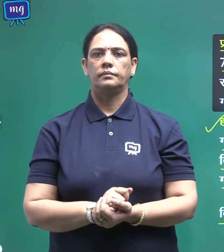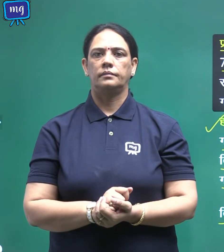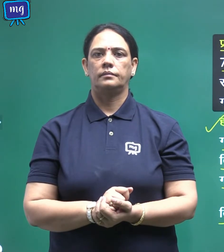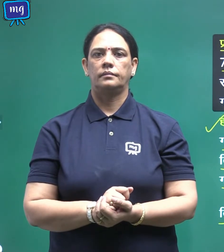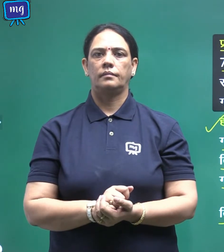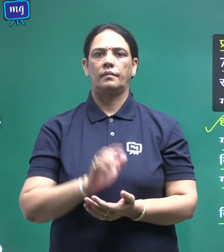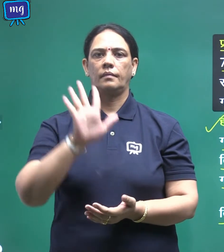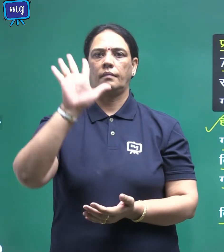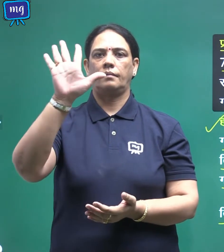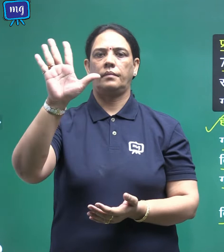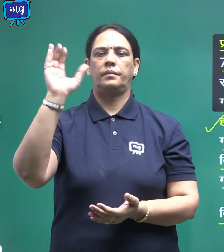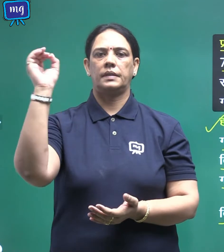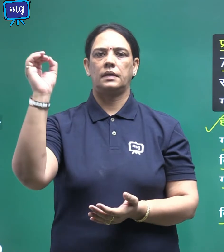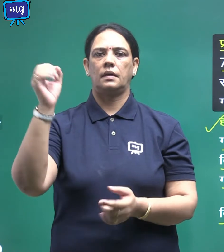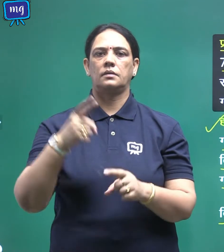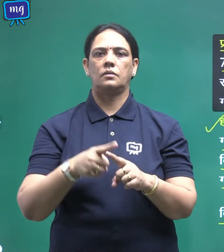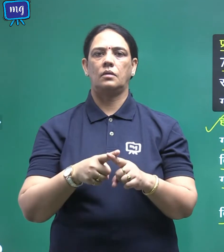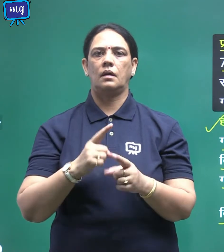50 गुणा